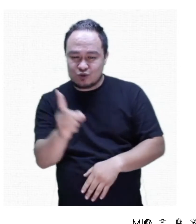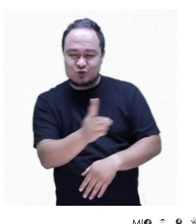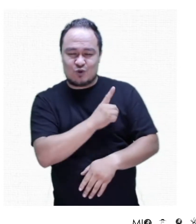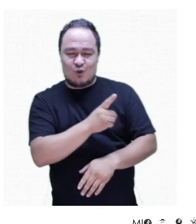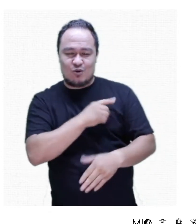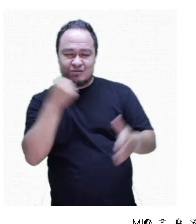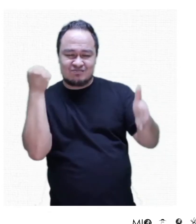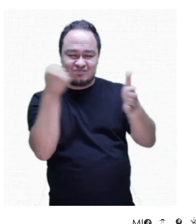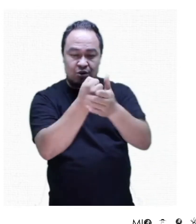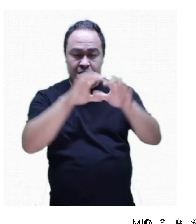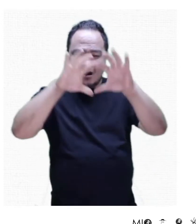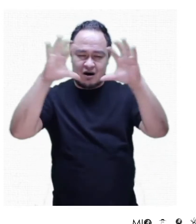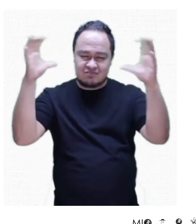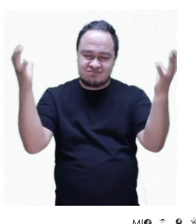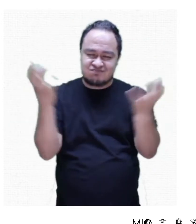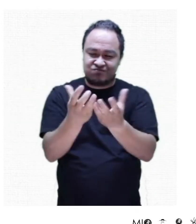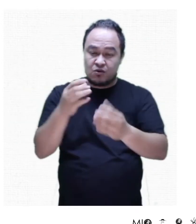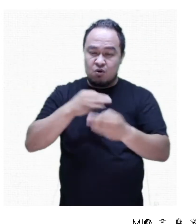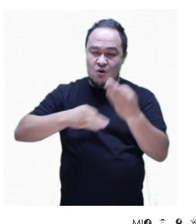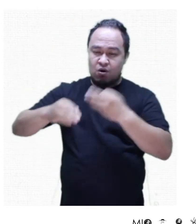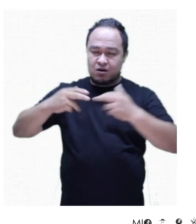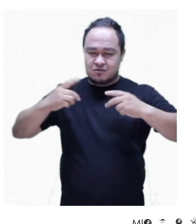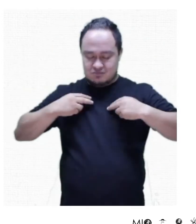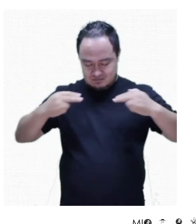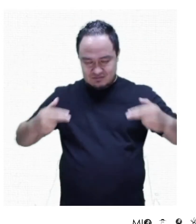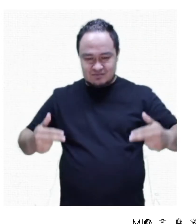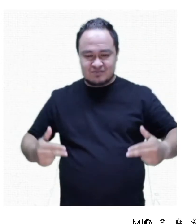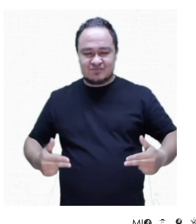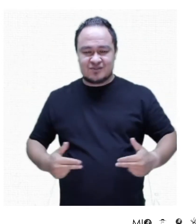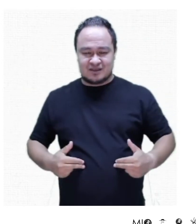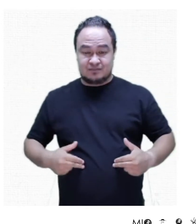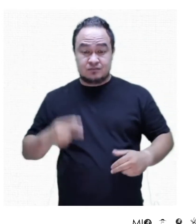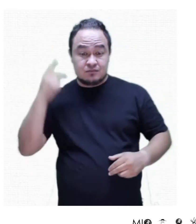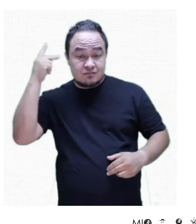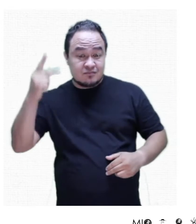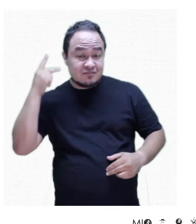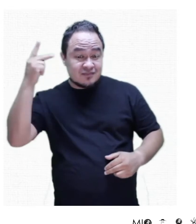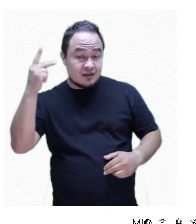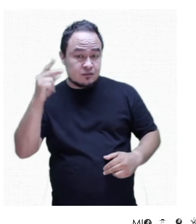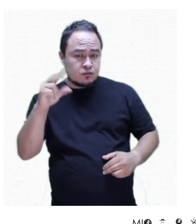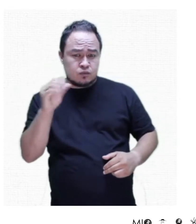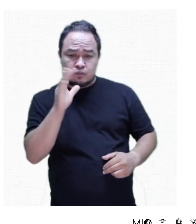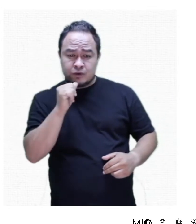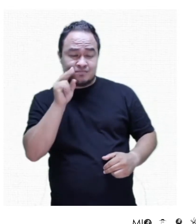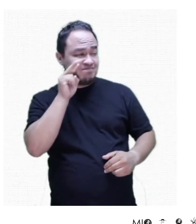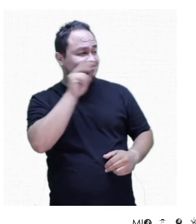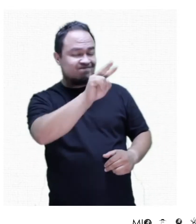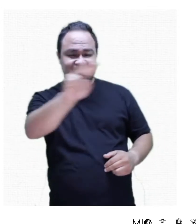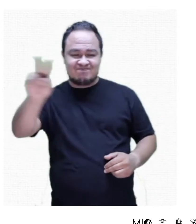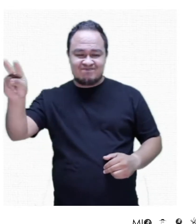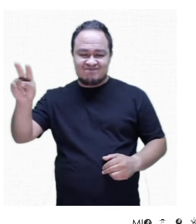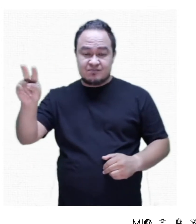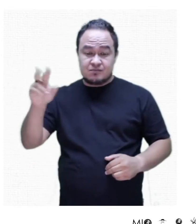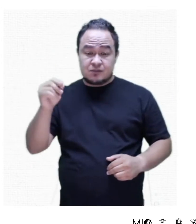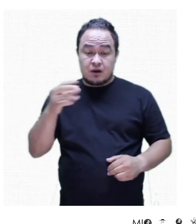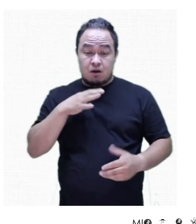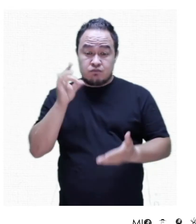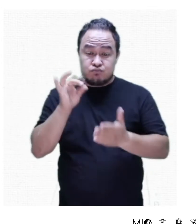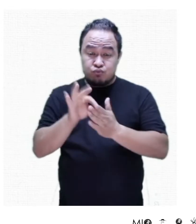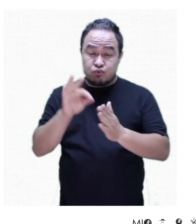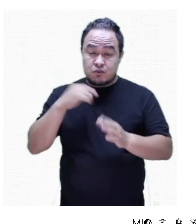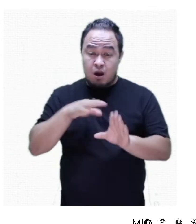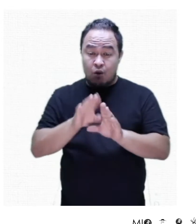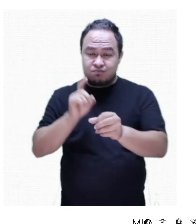todo el planeta y a todos los seres humanos». Sin embargo, el principito no pudo ver sino las